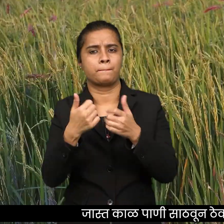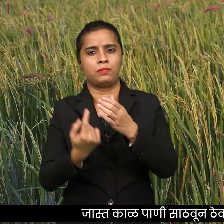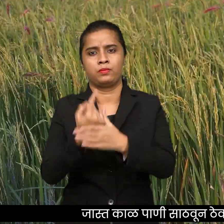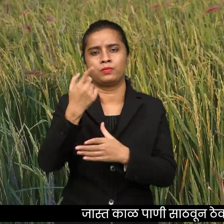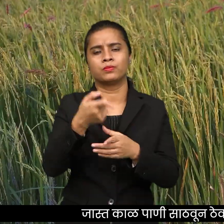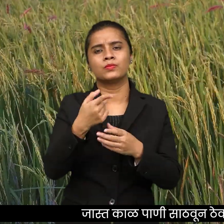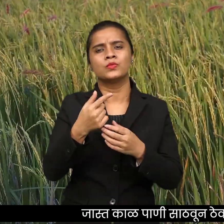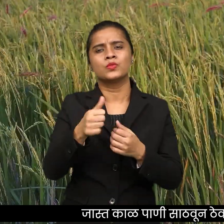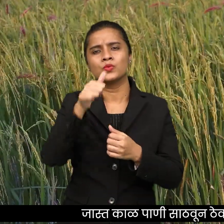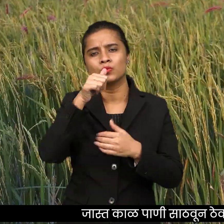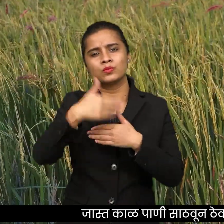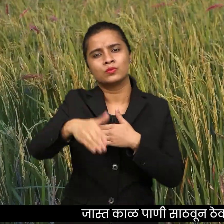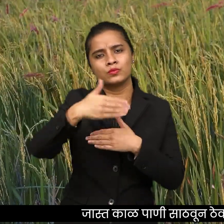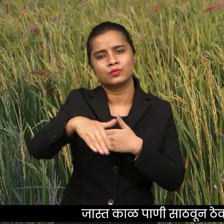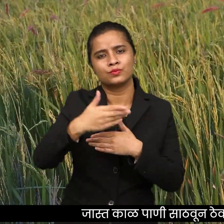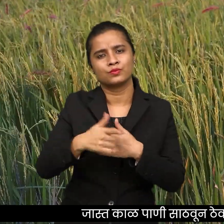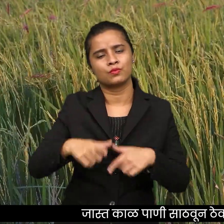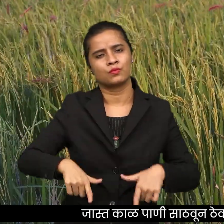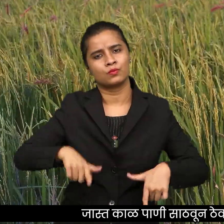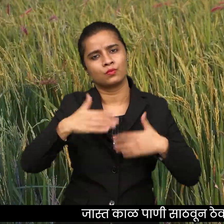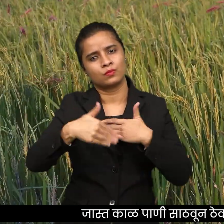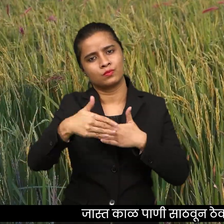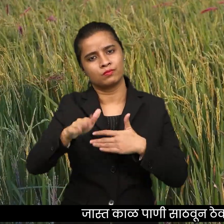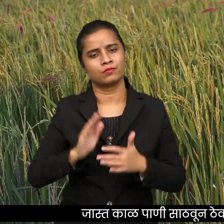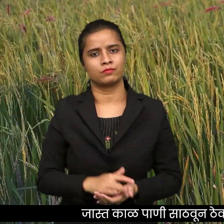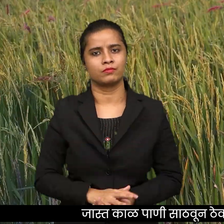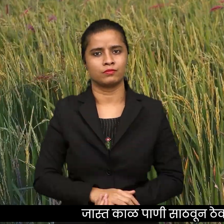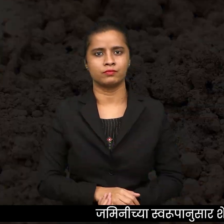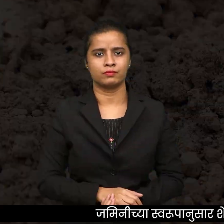शेतात त्याची उत्तम वाढ होते.